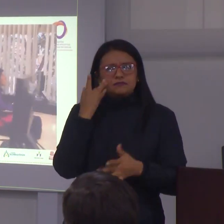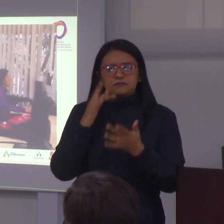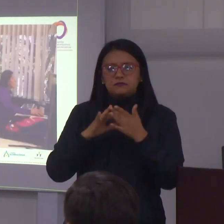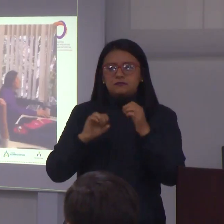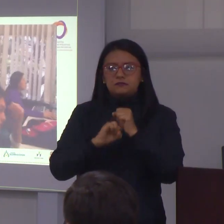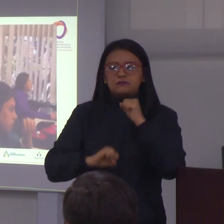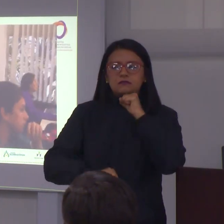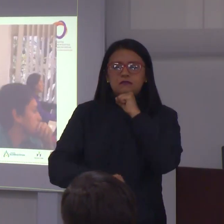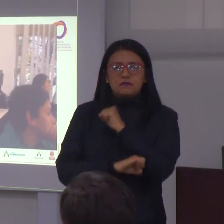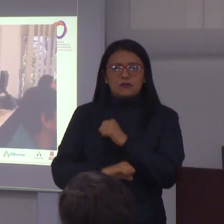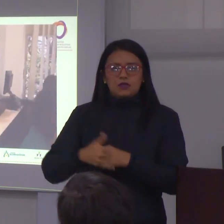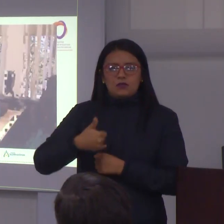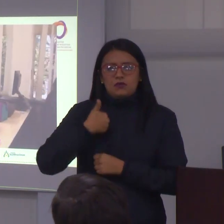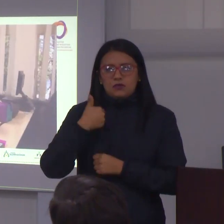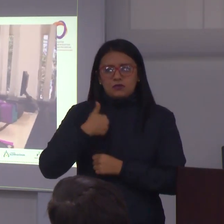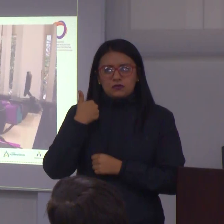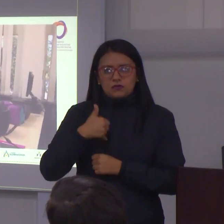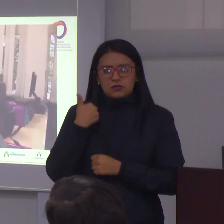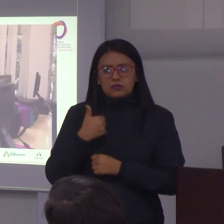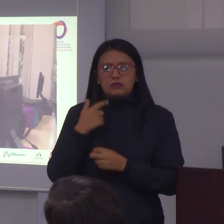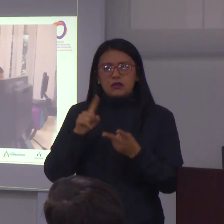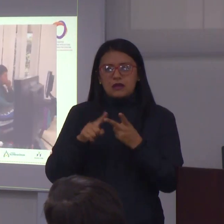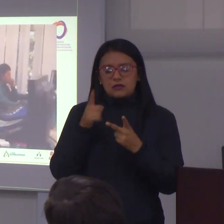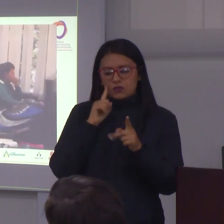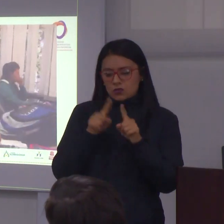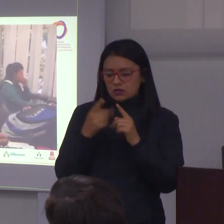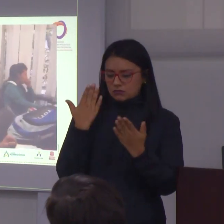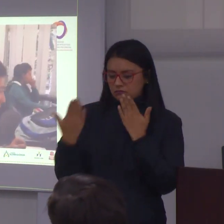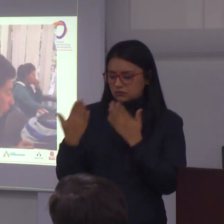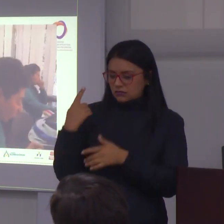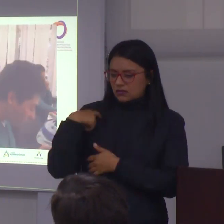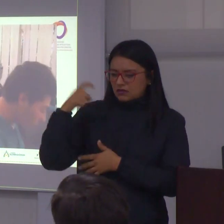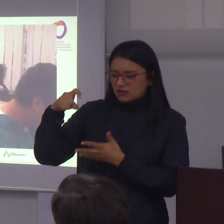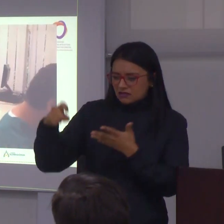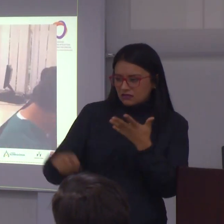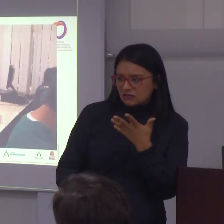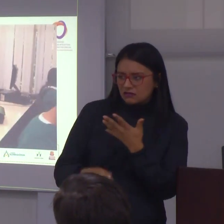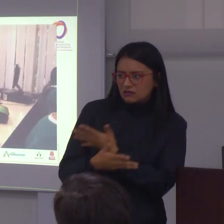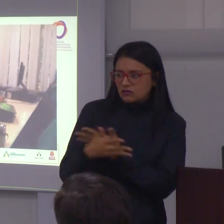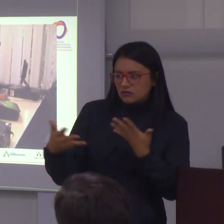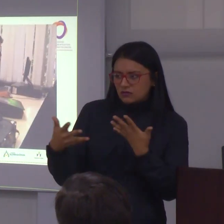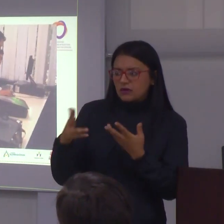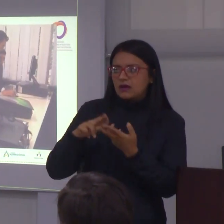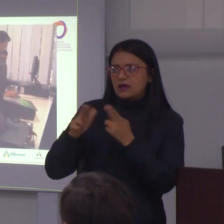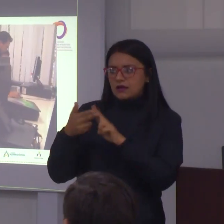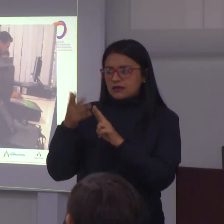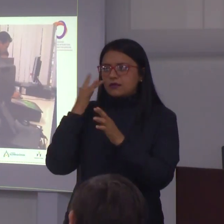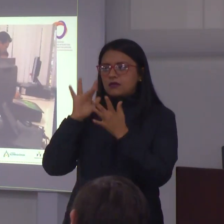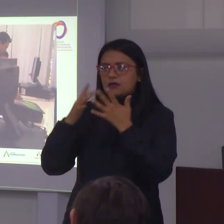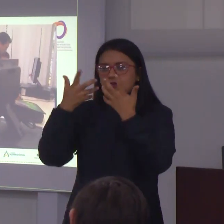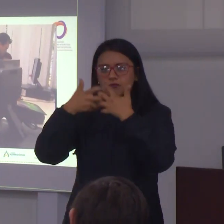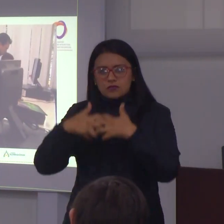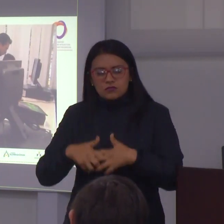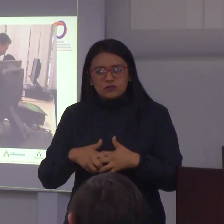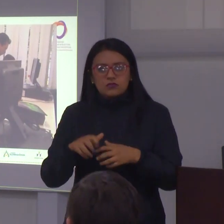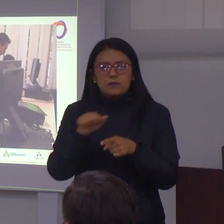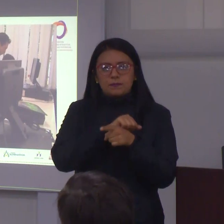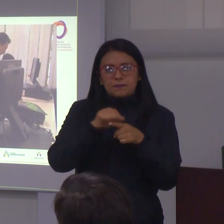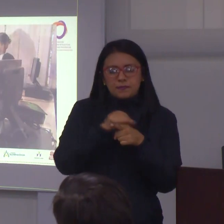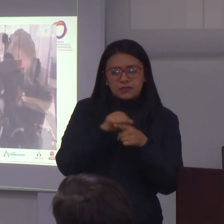potencialidades de los jóvenes y también haciendo un balance con sus necesidades desde el punto de vista funcional, práctico,